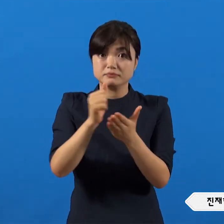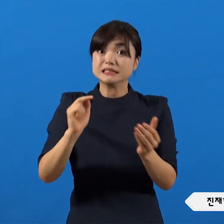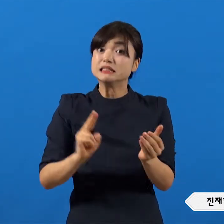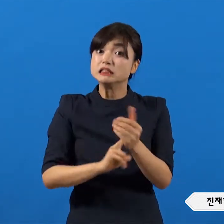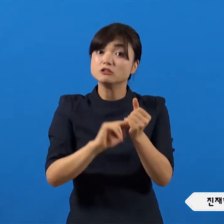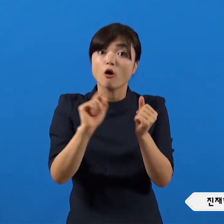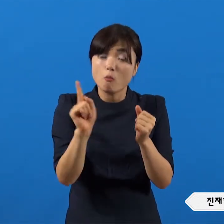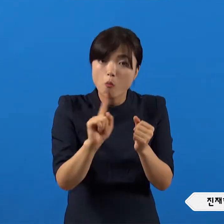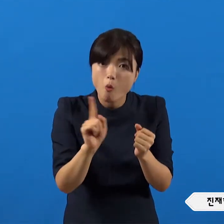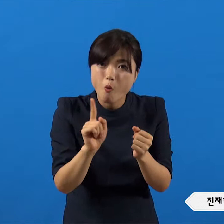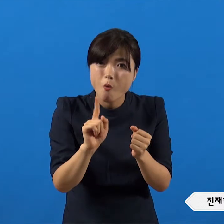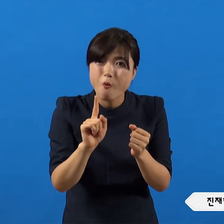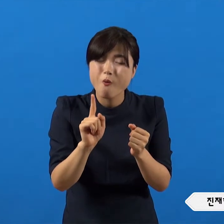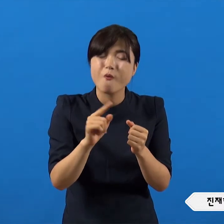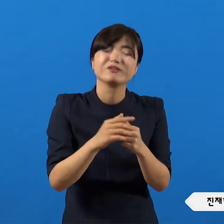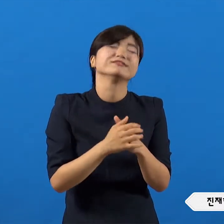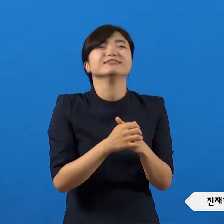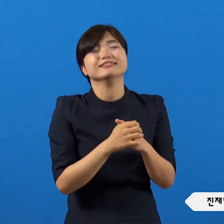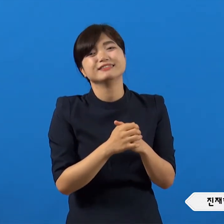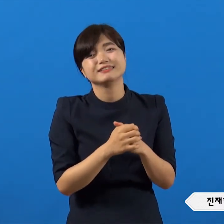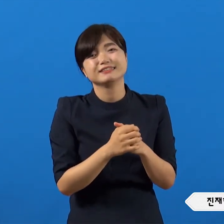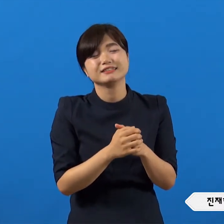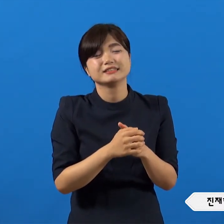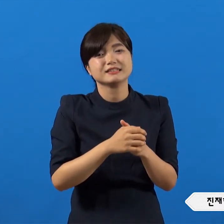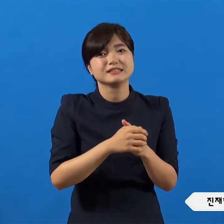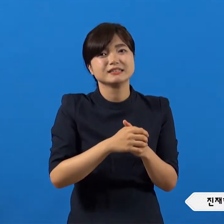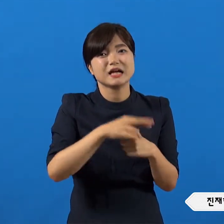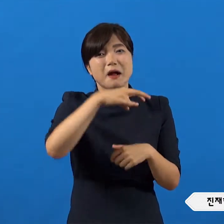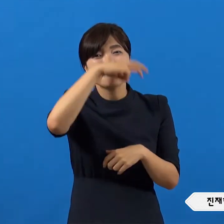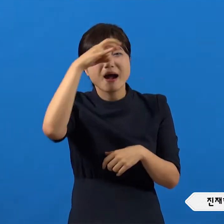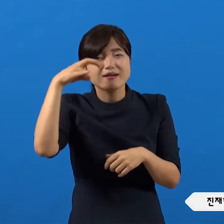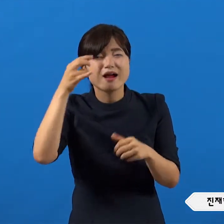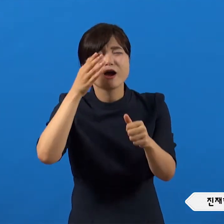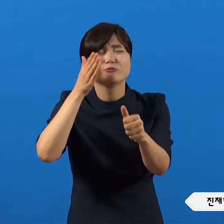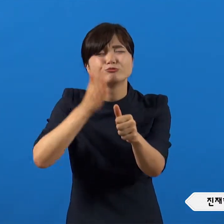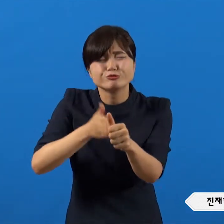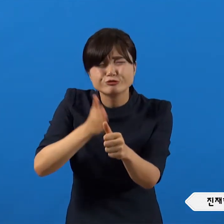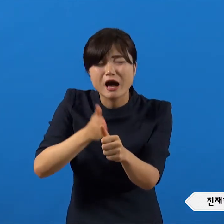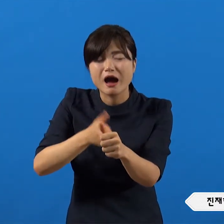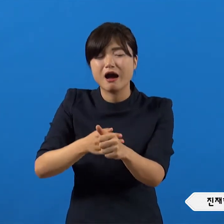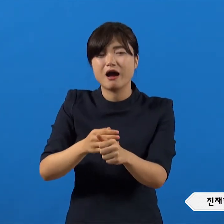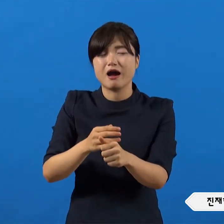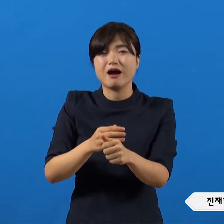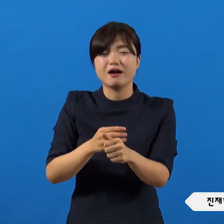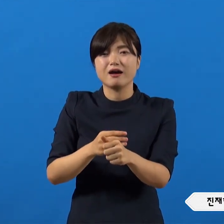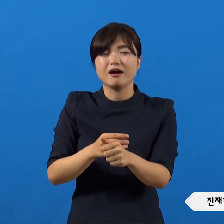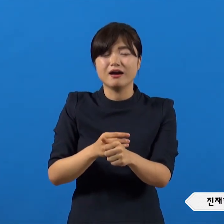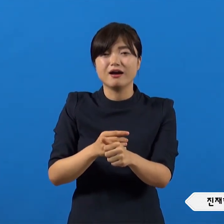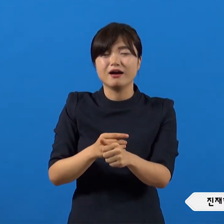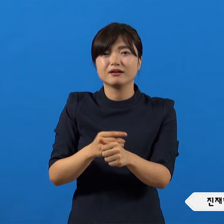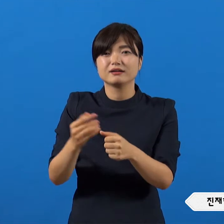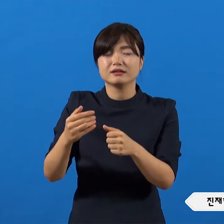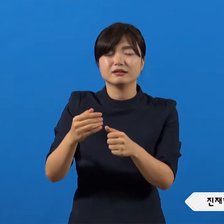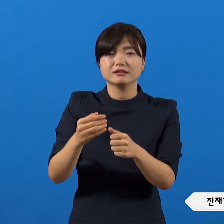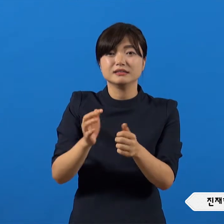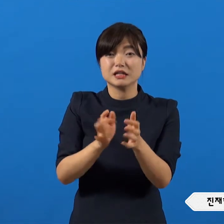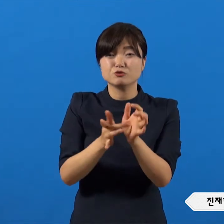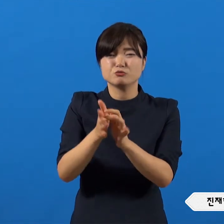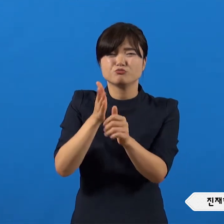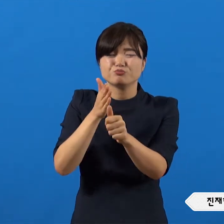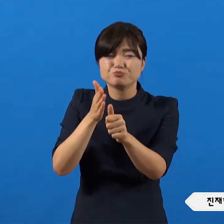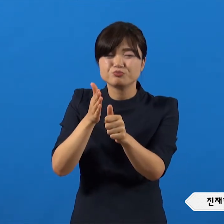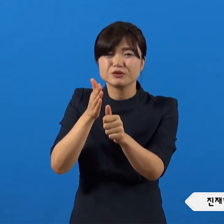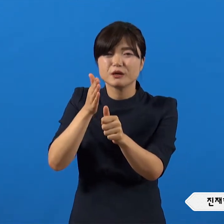기적은 시작됩니다. 마리아의 부탁으로 인해서 예수님께서 하인들에게 손 씻고 발